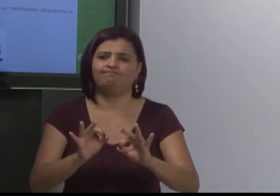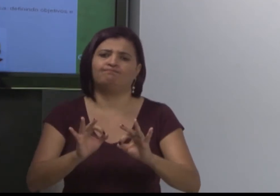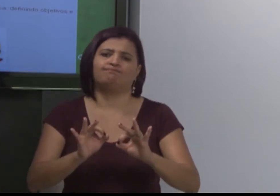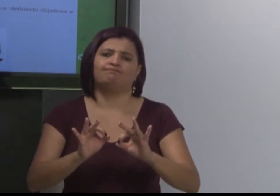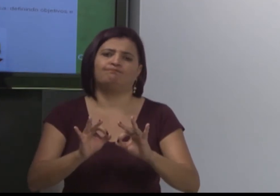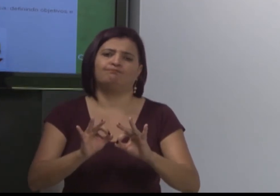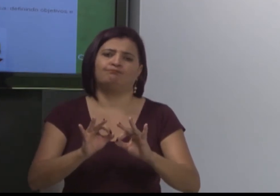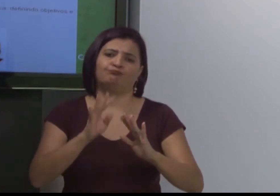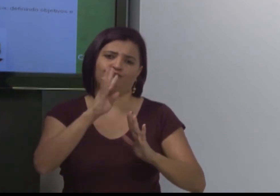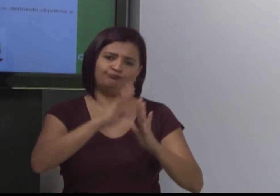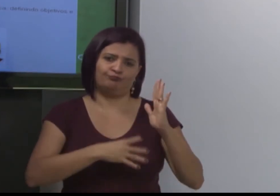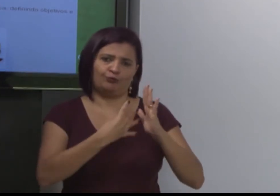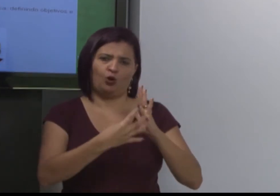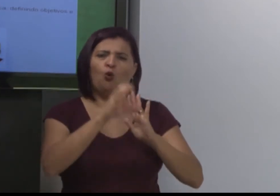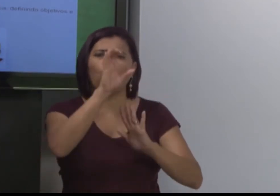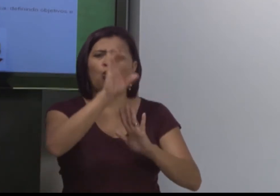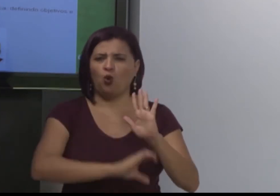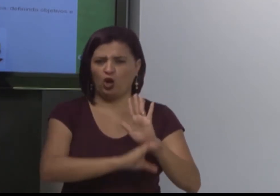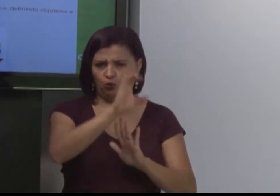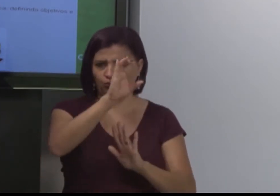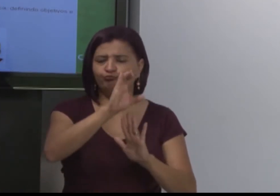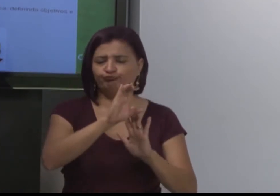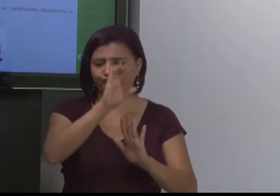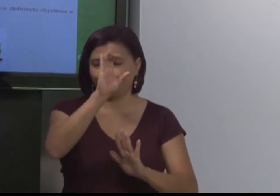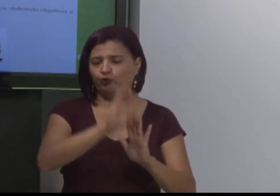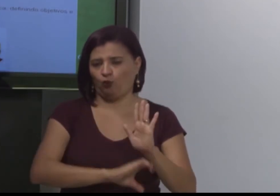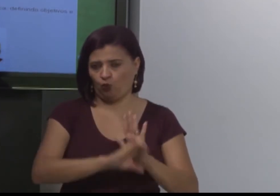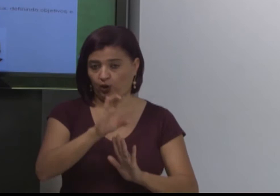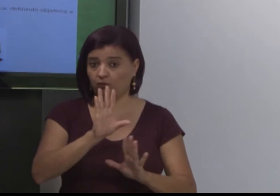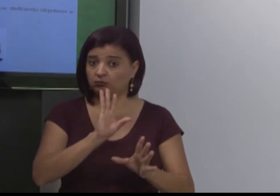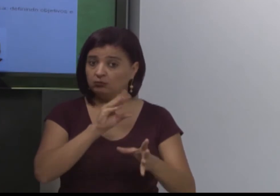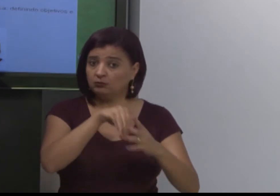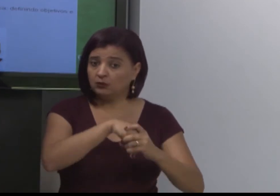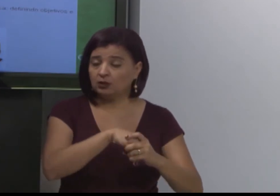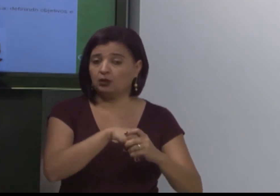que nós apoiemos sempre essas lutas